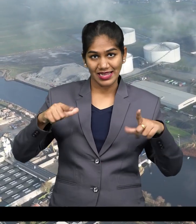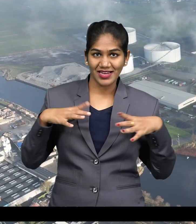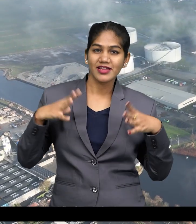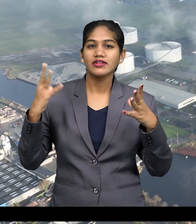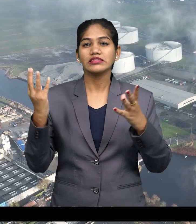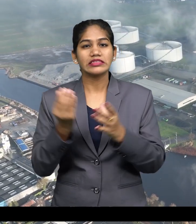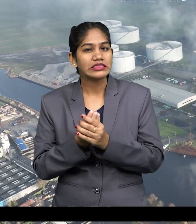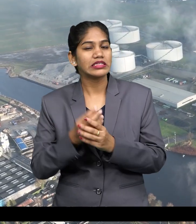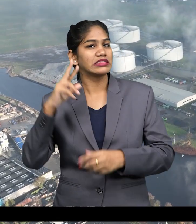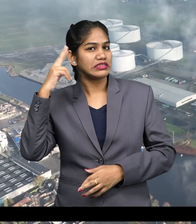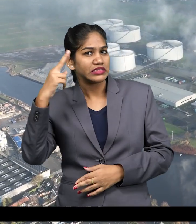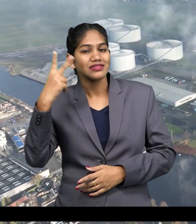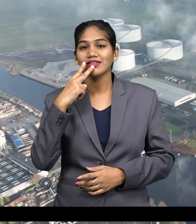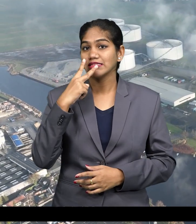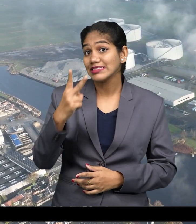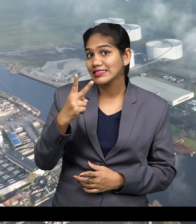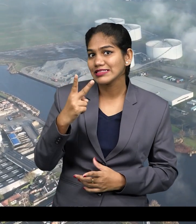आइए कारण देखें।